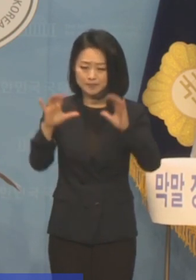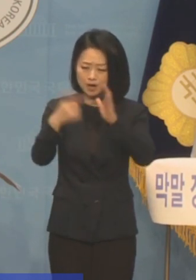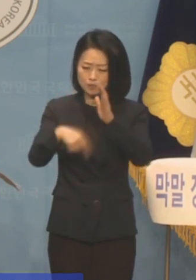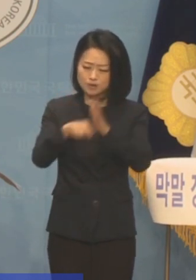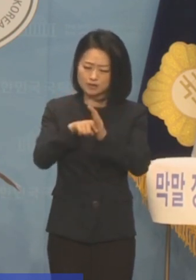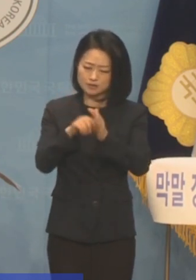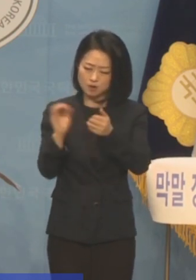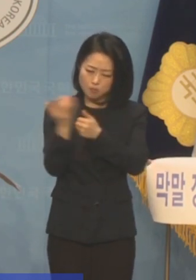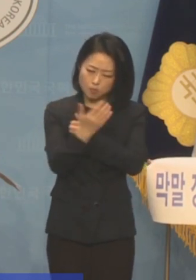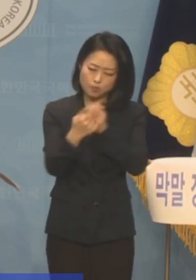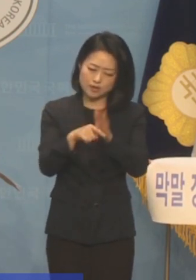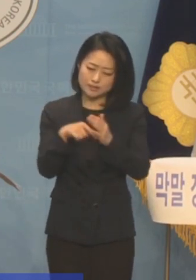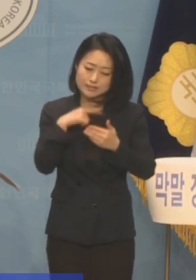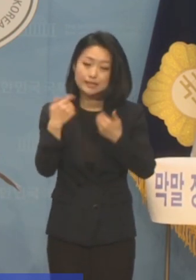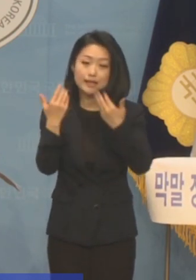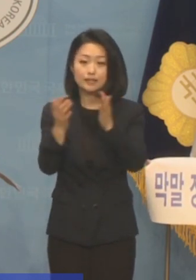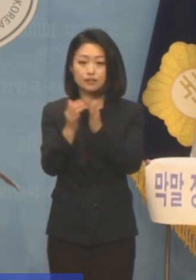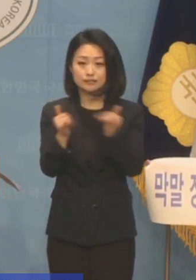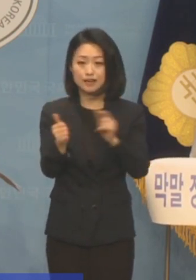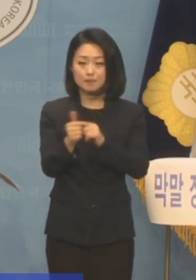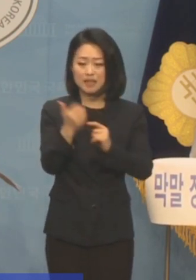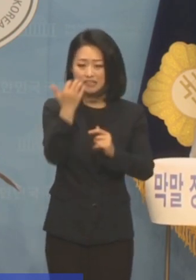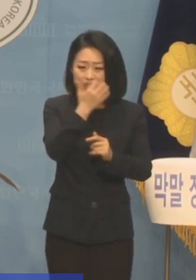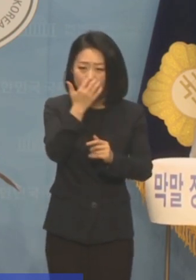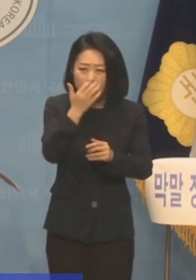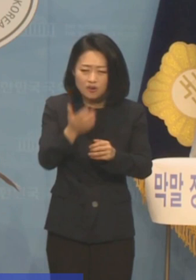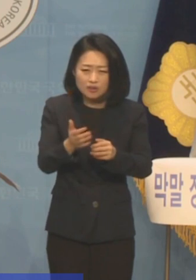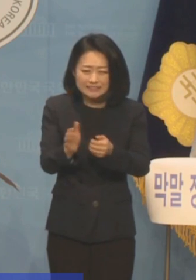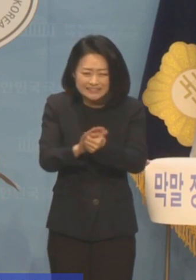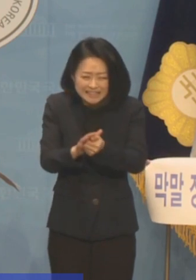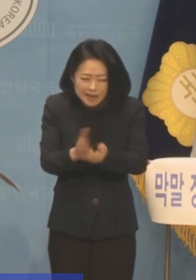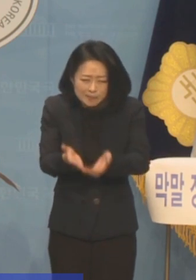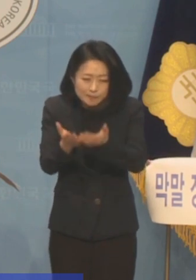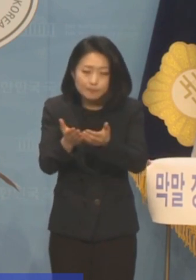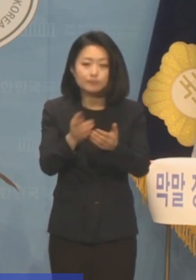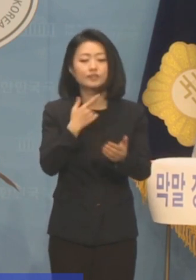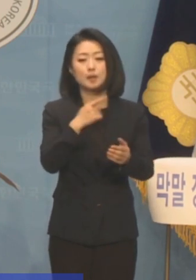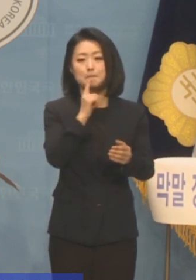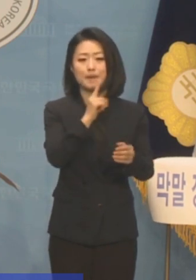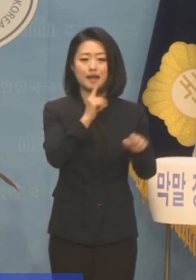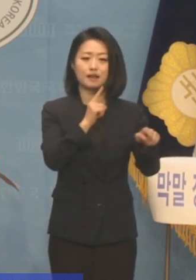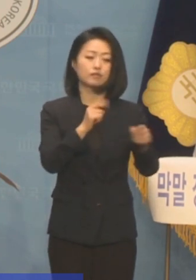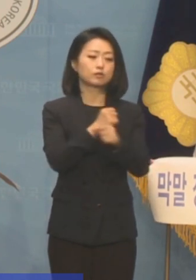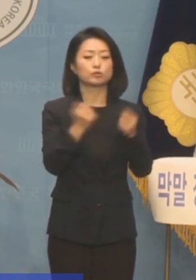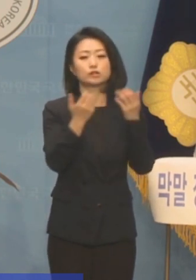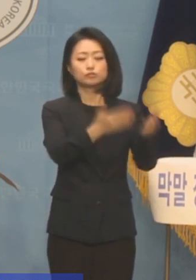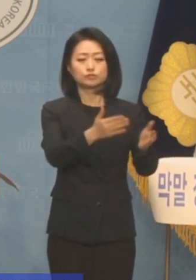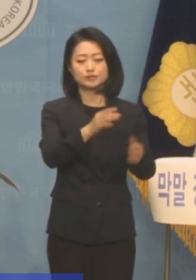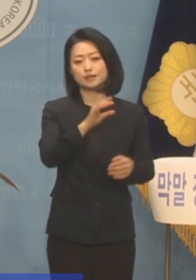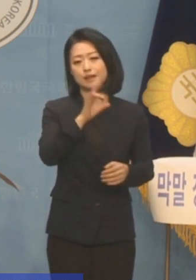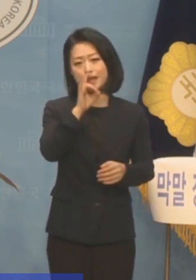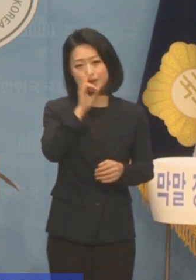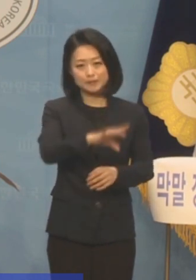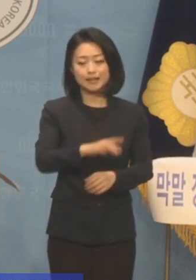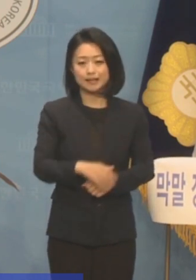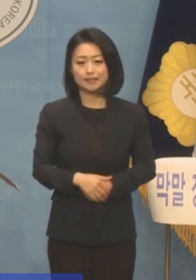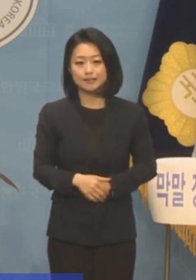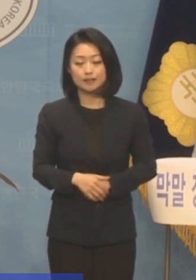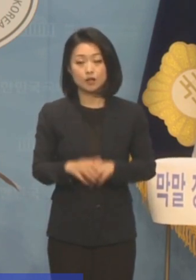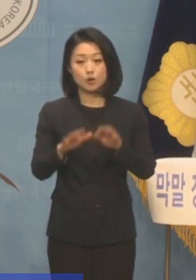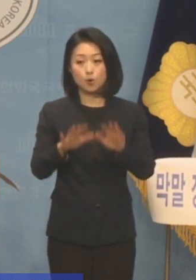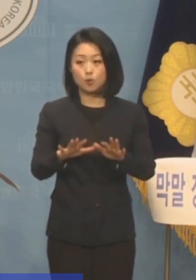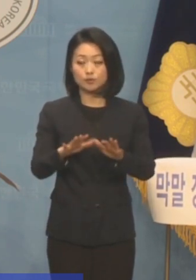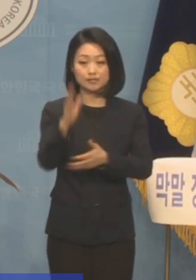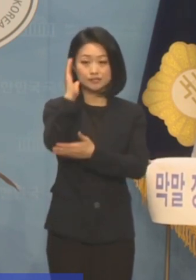다해 나라의 힘을 보한 여성들에게 성상납이라는 말을 함부로 한 김준혁 같은 자를 우리는 용납하지 않는다는 것입니다